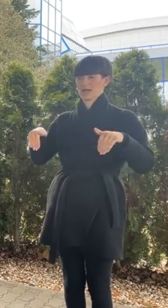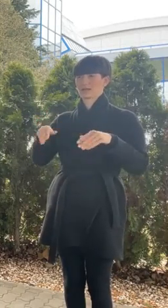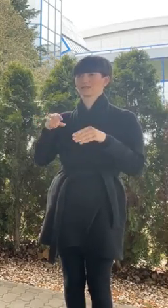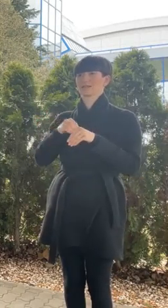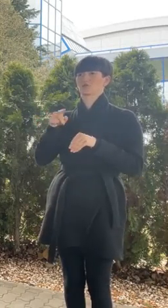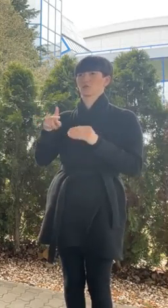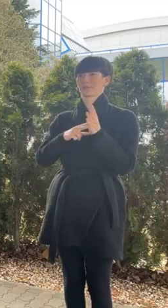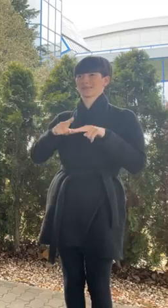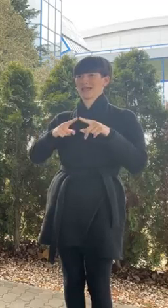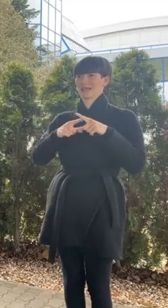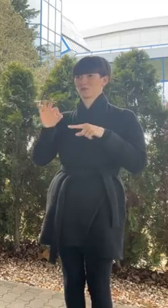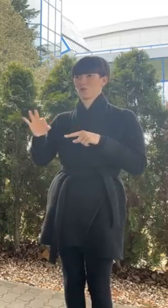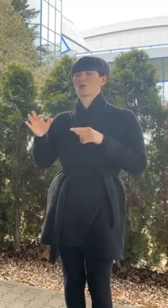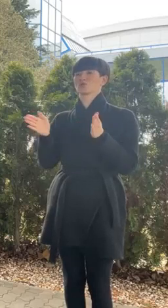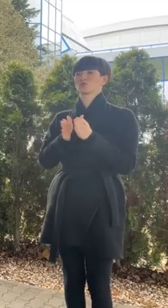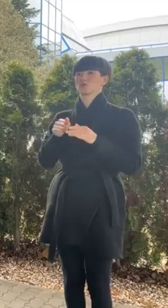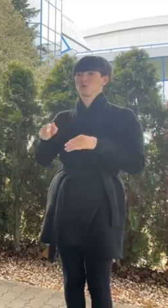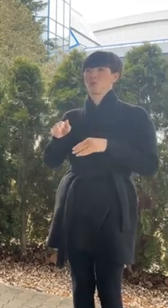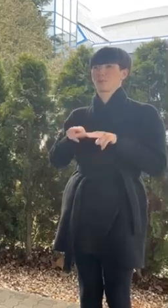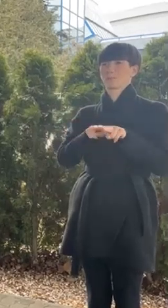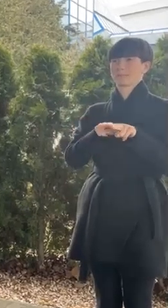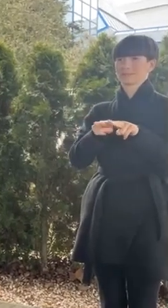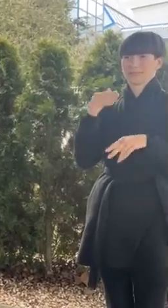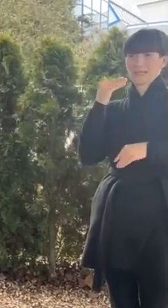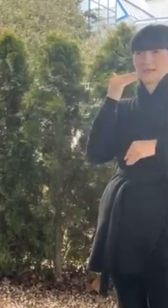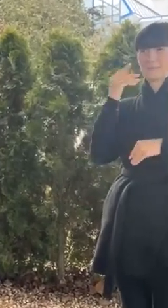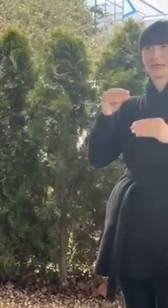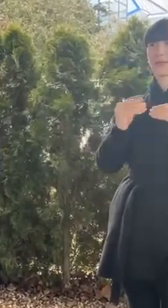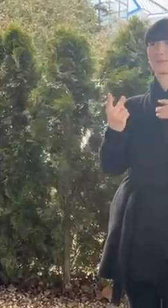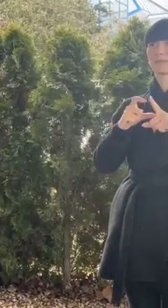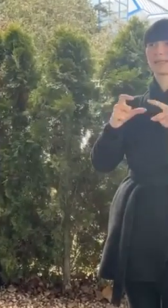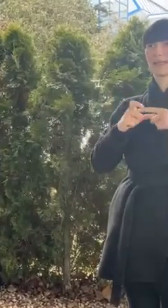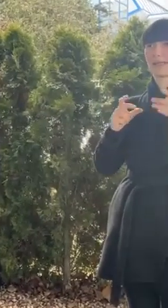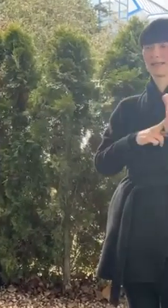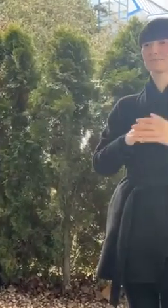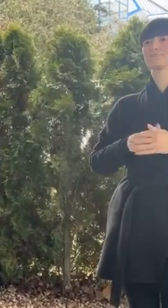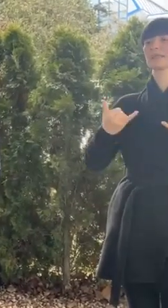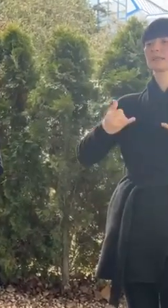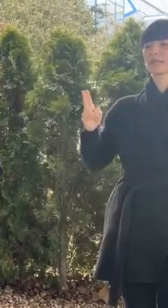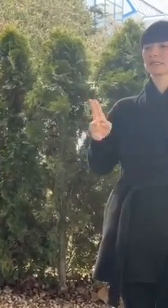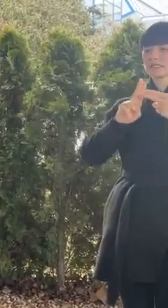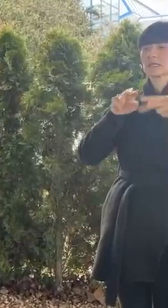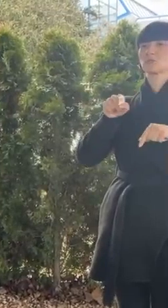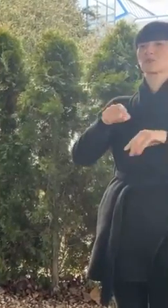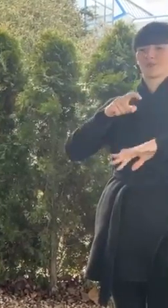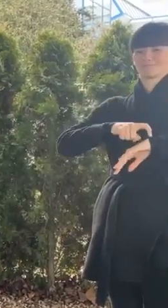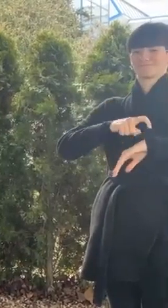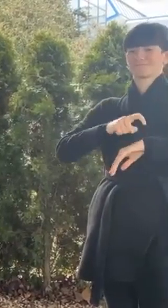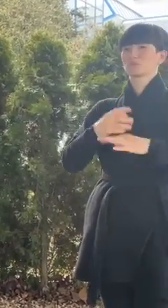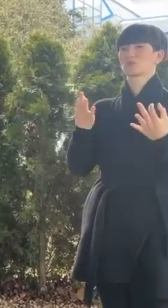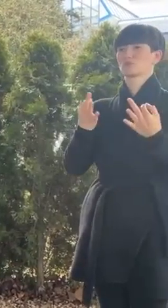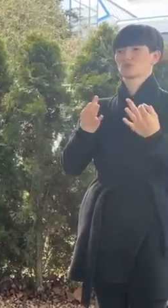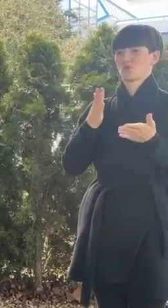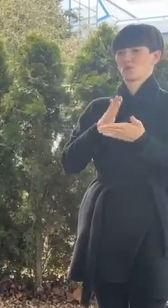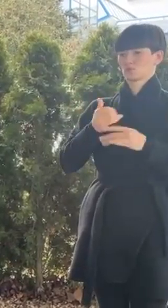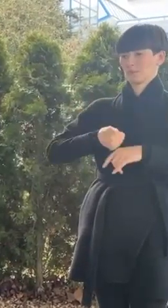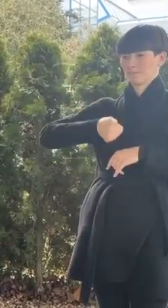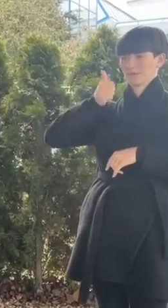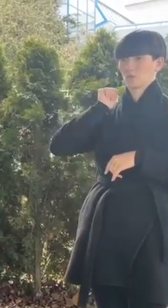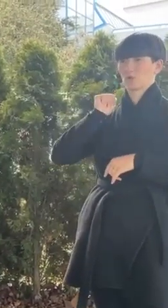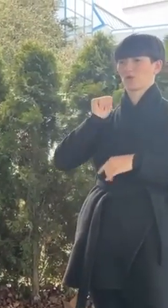B9, spolu s prezidentom Bidenom. Stretávame sa symbolicky v čase, ktoré vlastne nám pripomína rok od